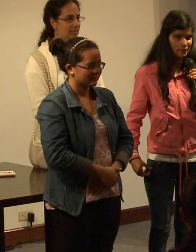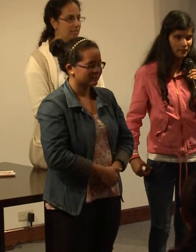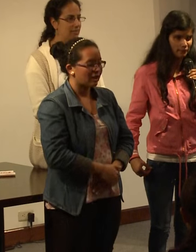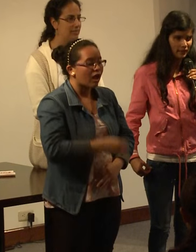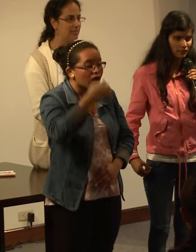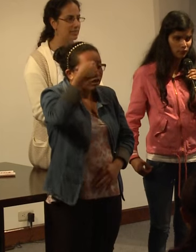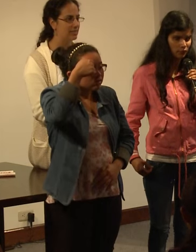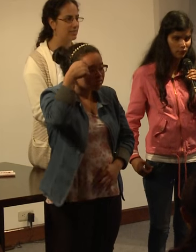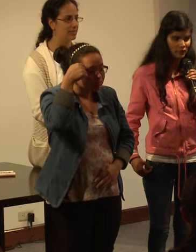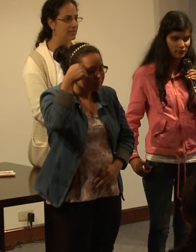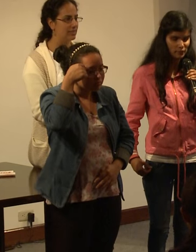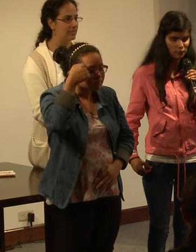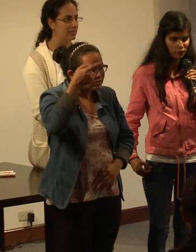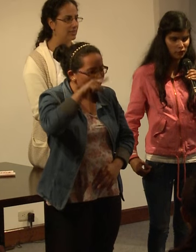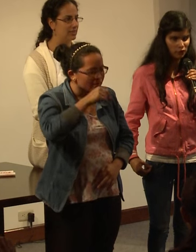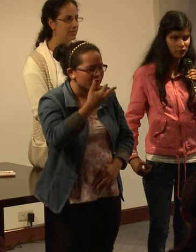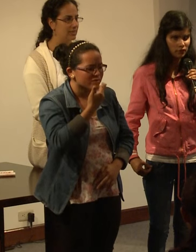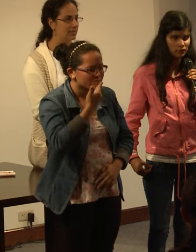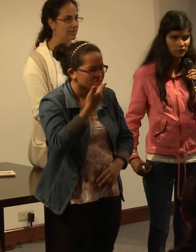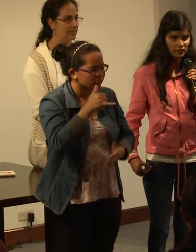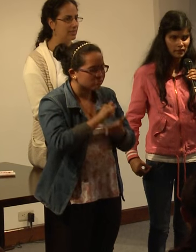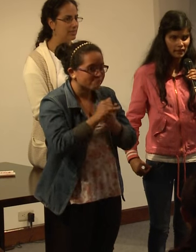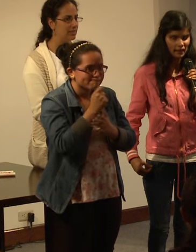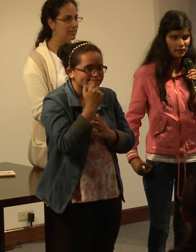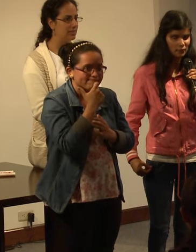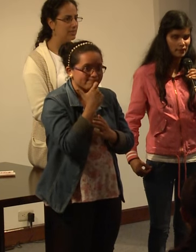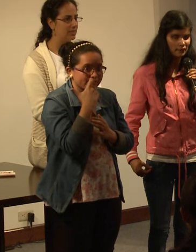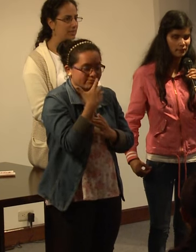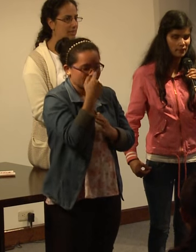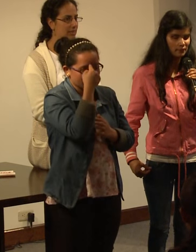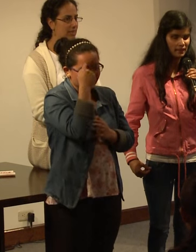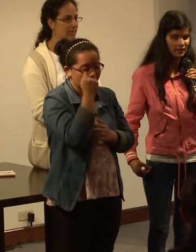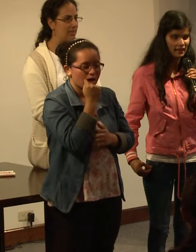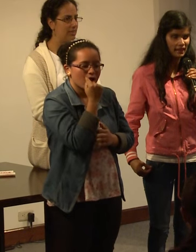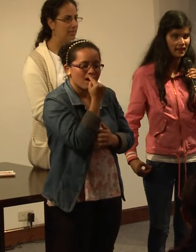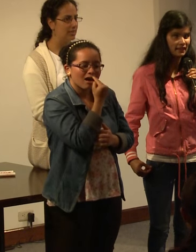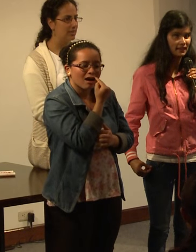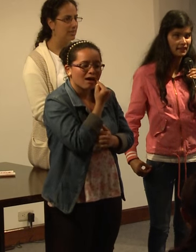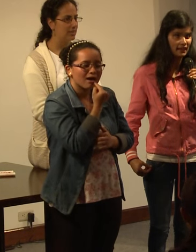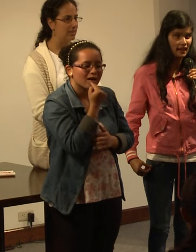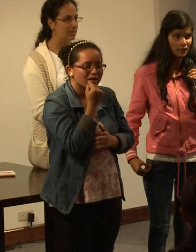Las cejas también como del mismo color, los